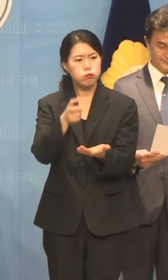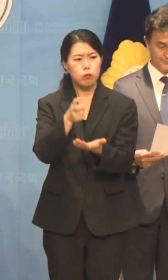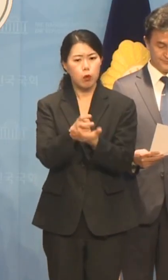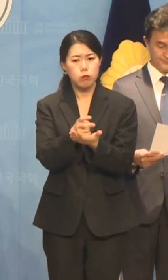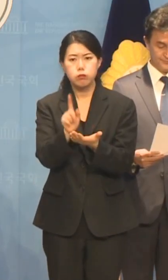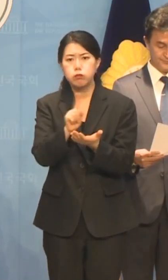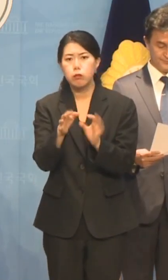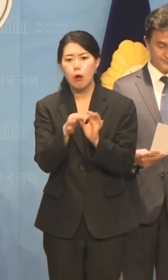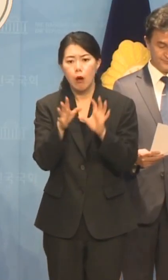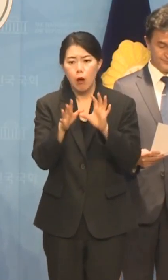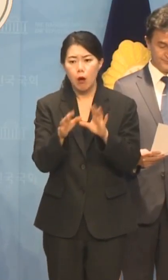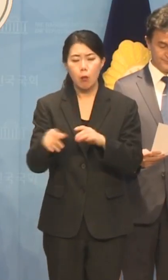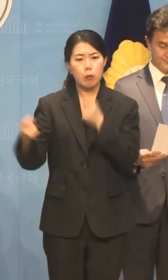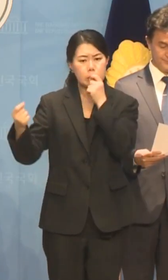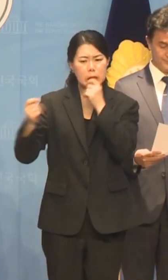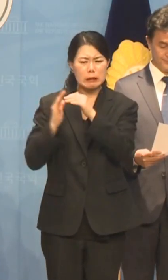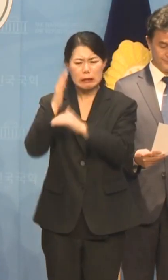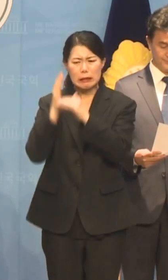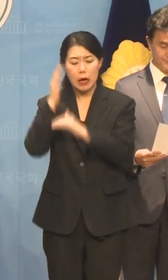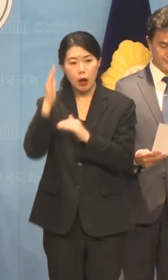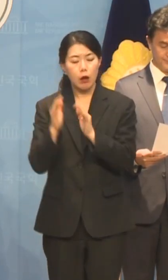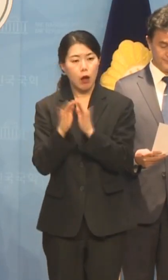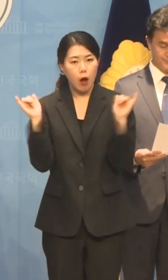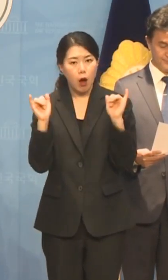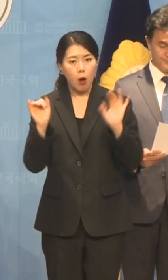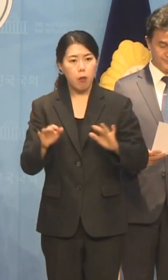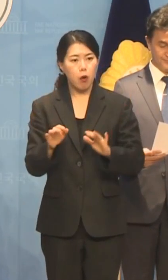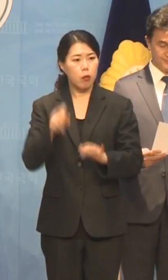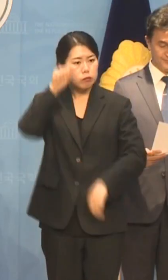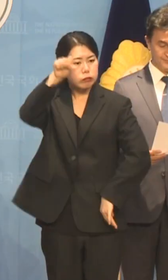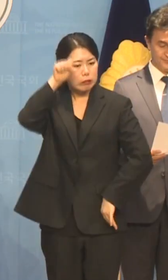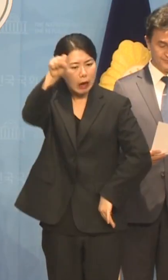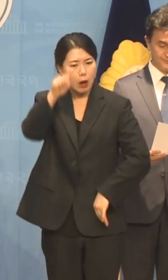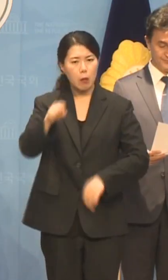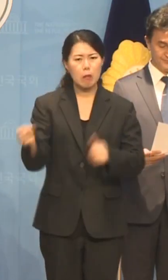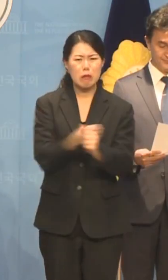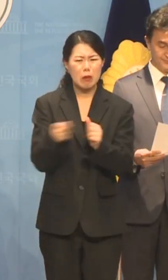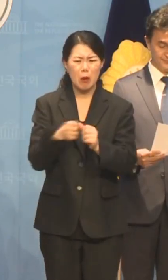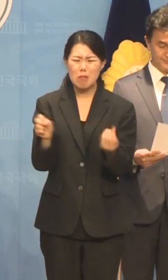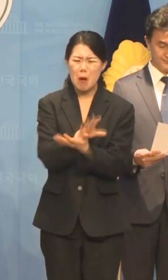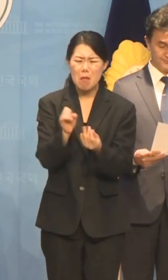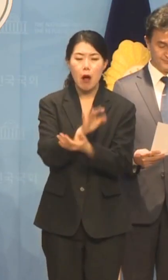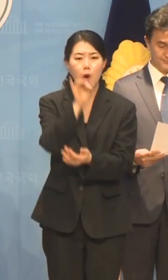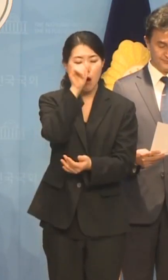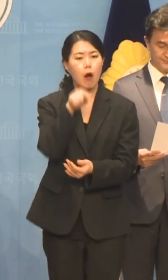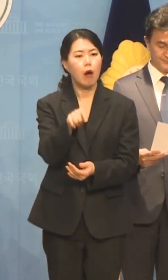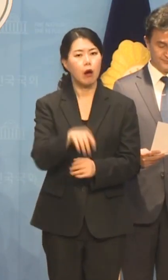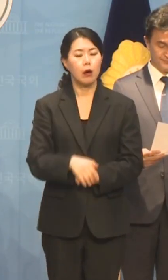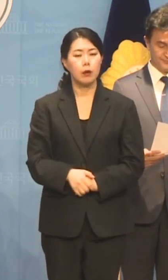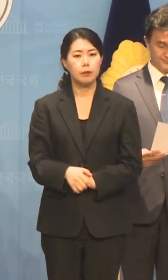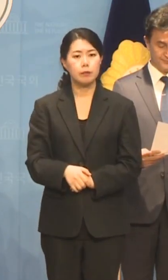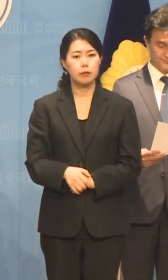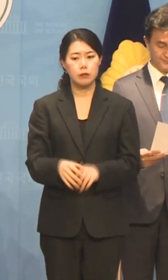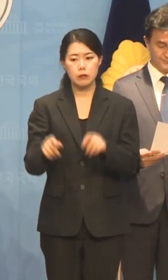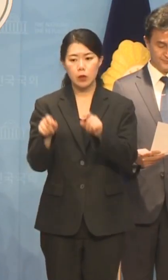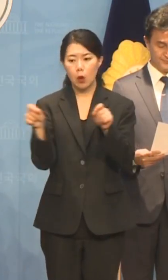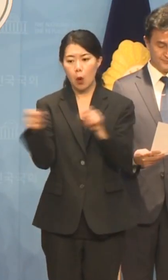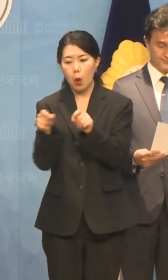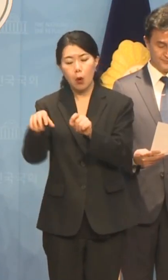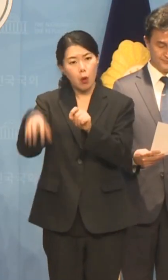극우 세력의 불법과 폭력이 난무하는 무법지대가 되었다. 헌법재판소 바로